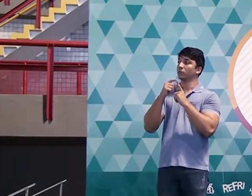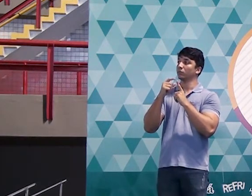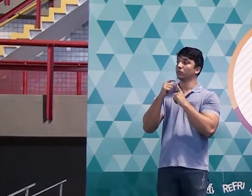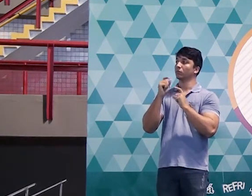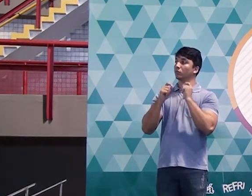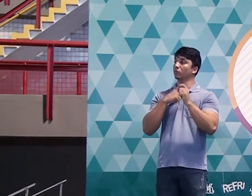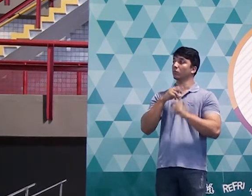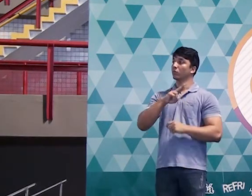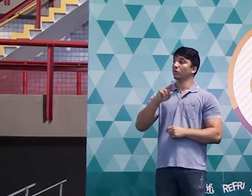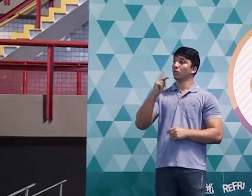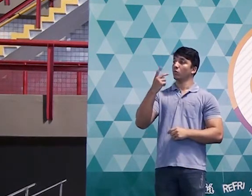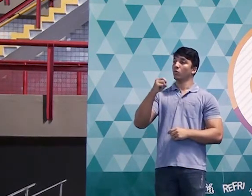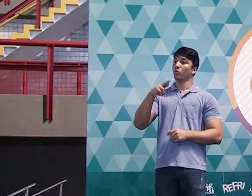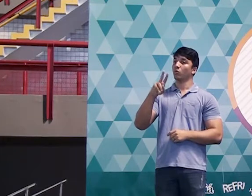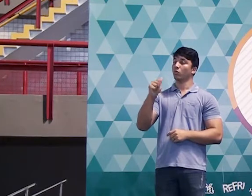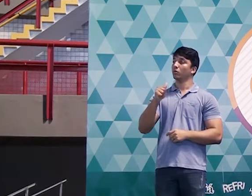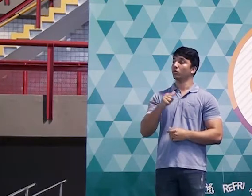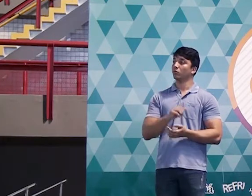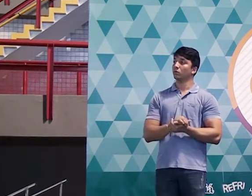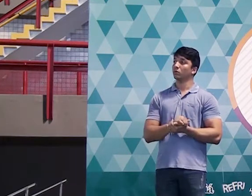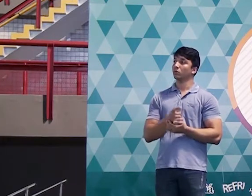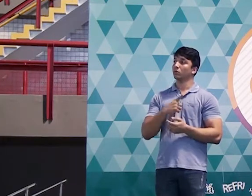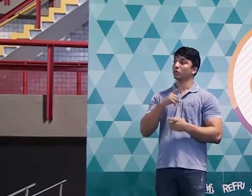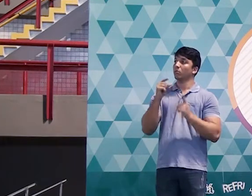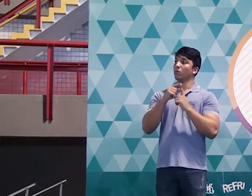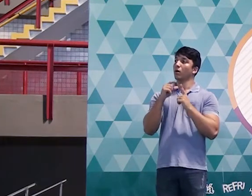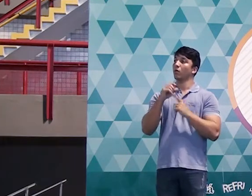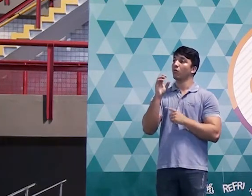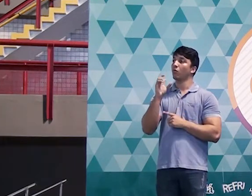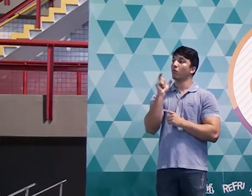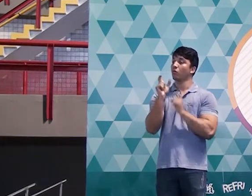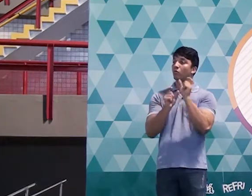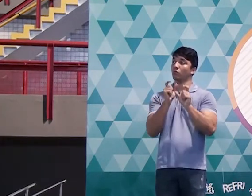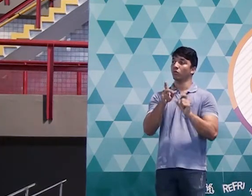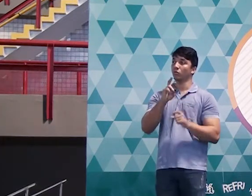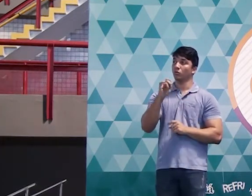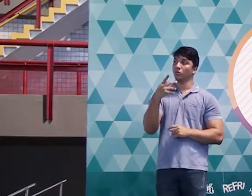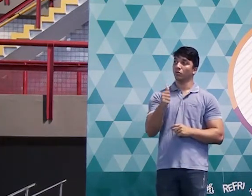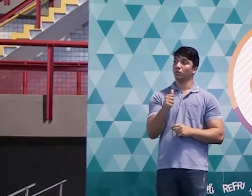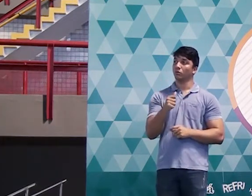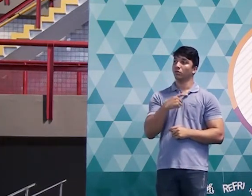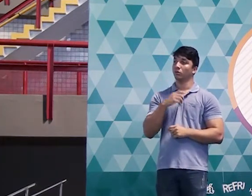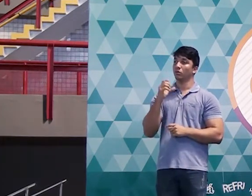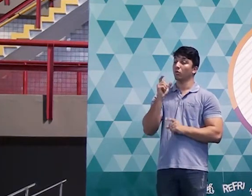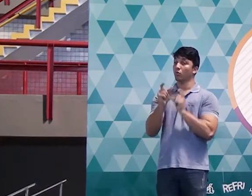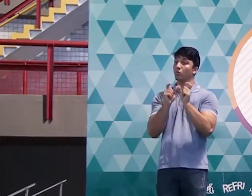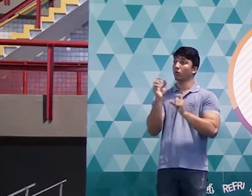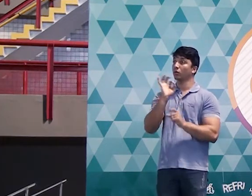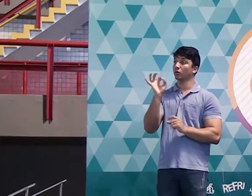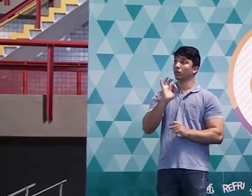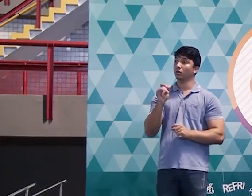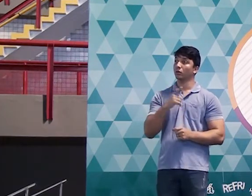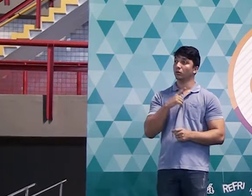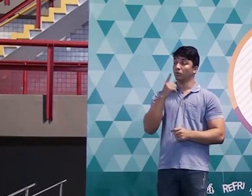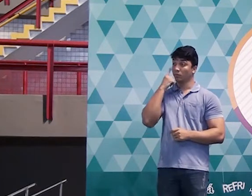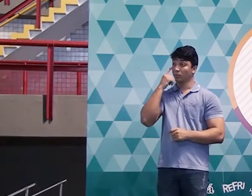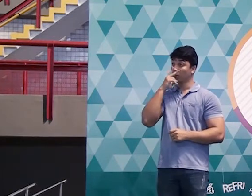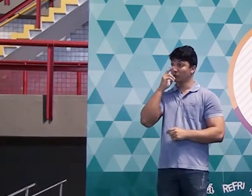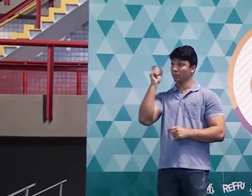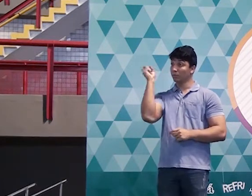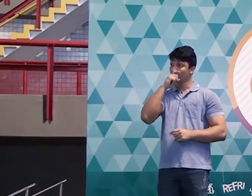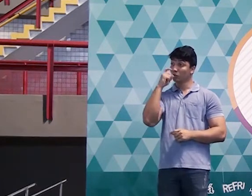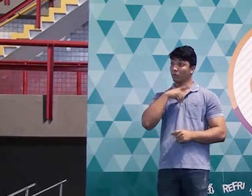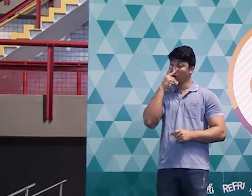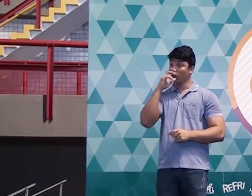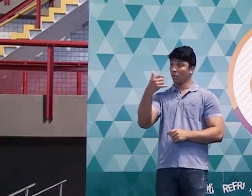Média de honra. Quem tem palavra tem honra. Se você não tem palavra, se você não tem honra, a mentira podia